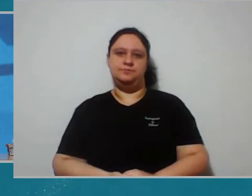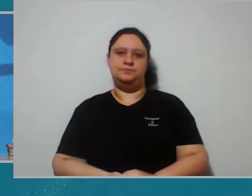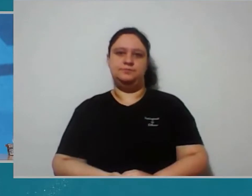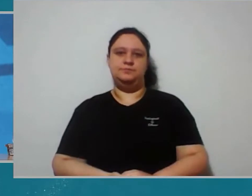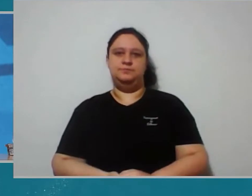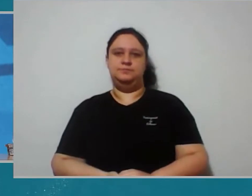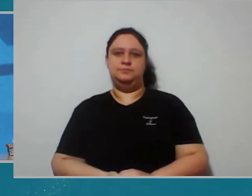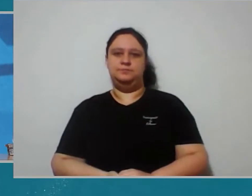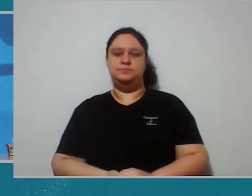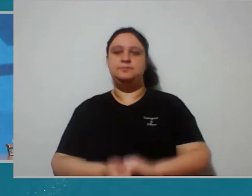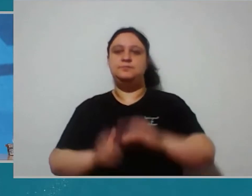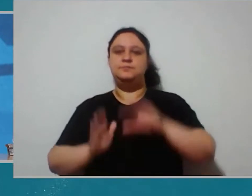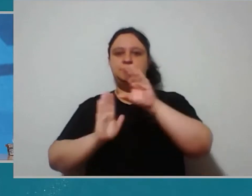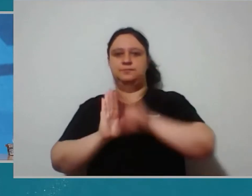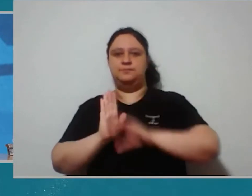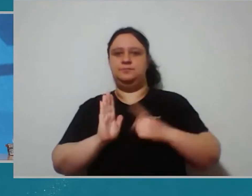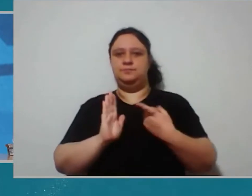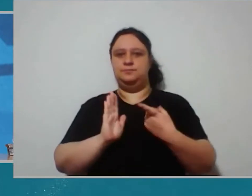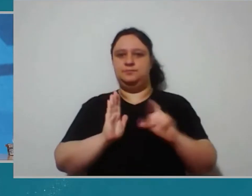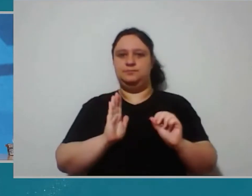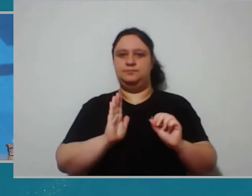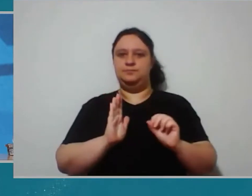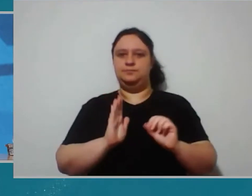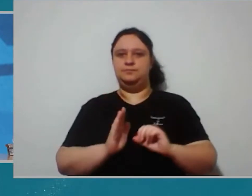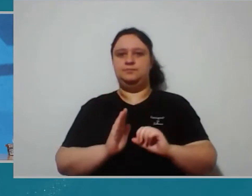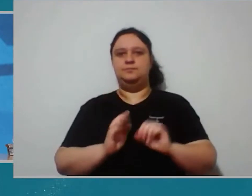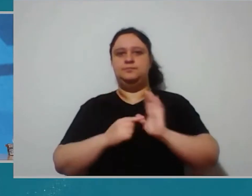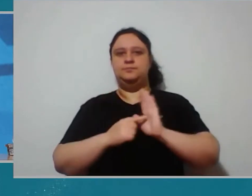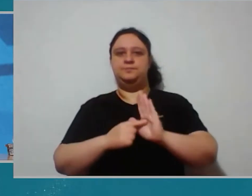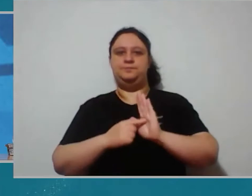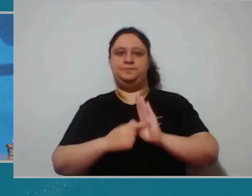Capítulo 10, o Senhor diz assim,